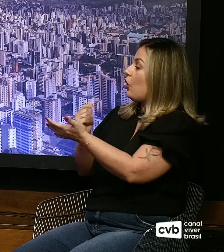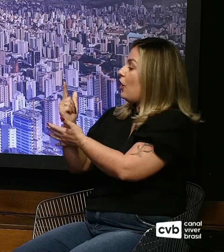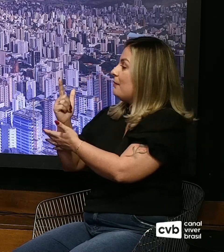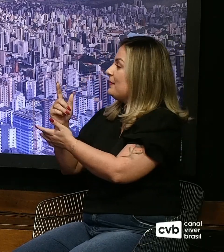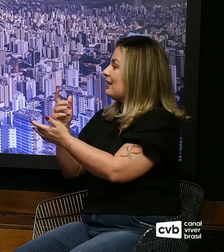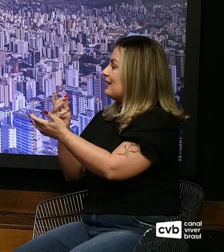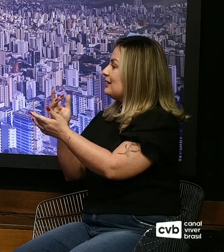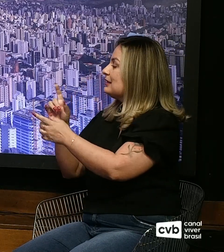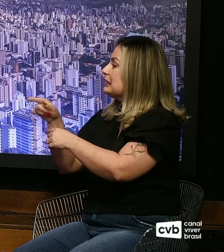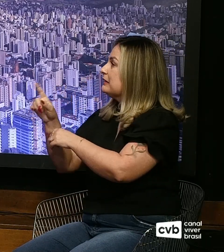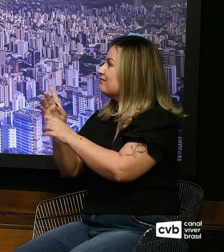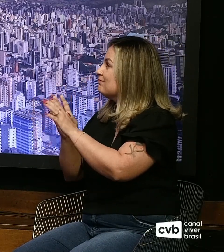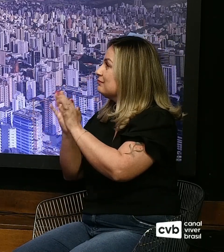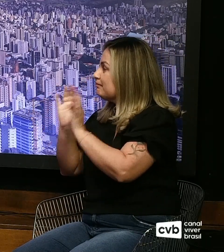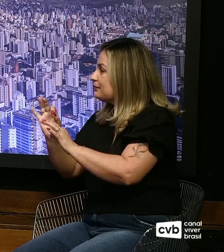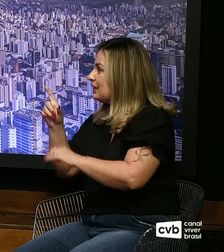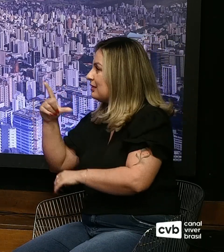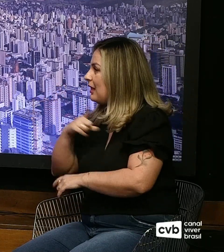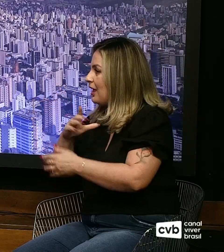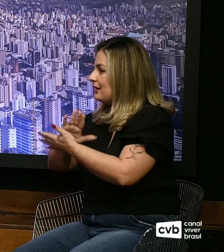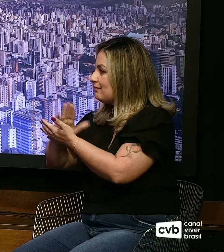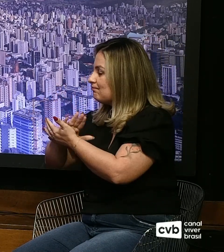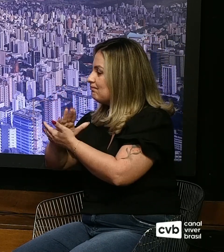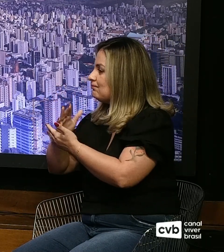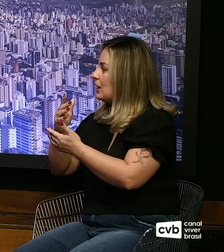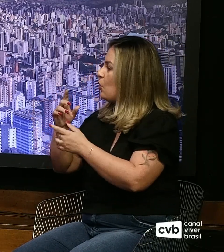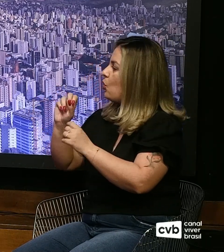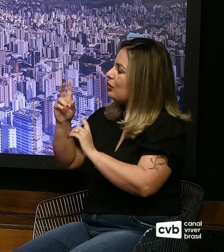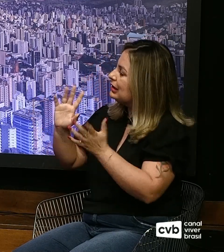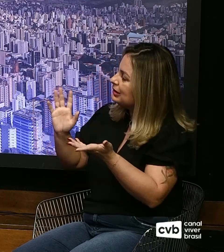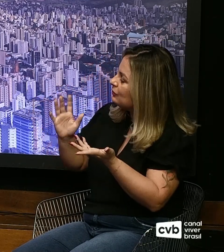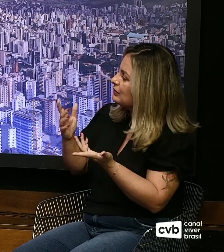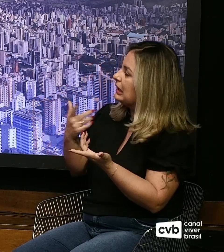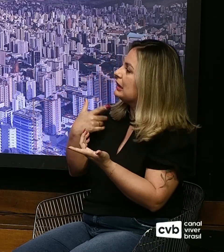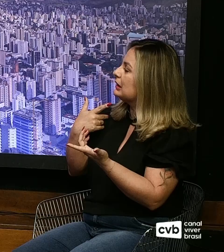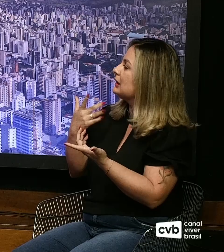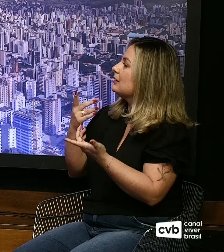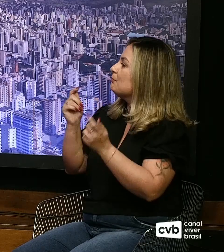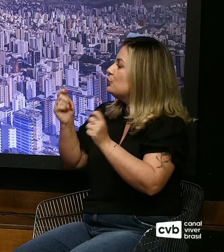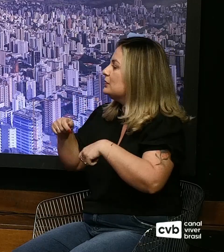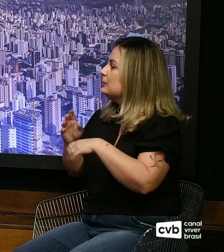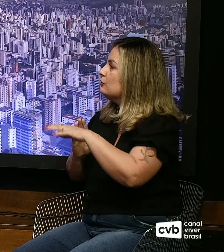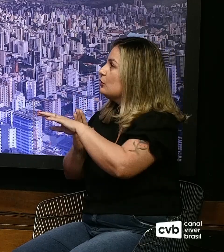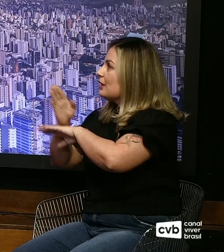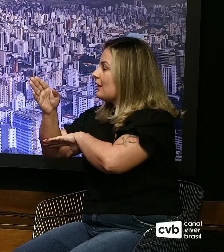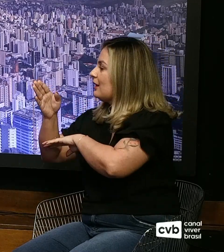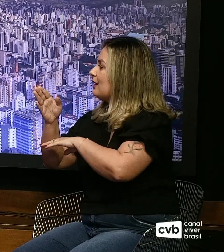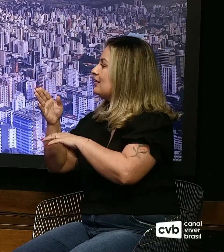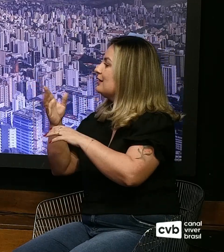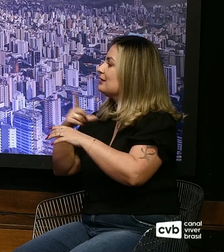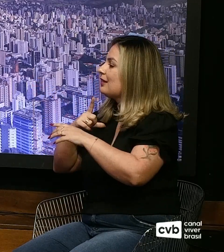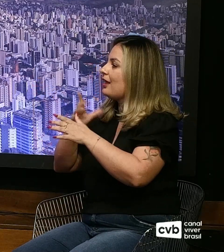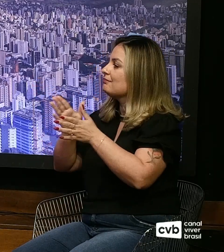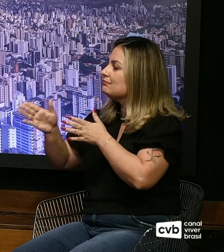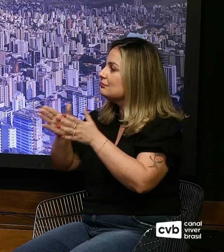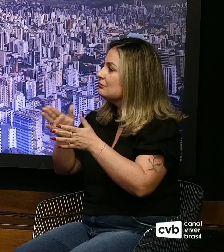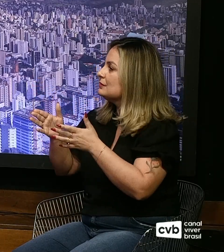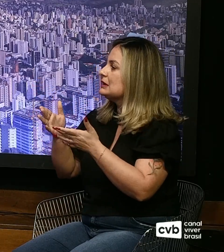O nosso receio é de ir até um espaço, mas e aí, ele é acessível ou não? Eu tenho,